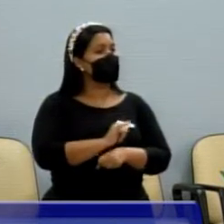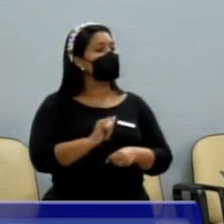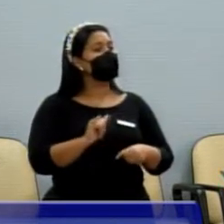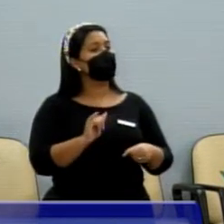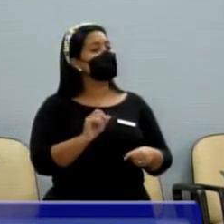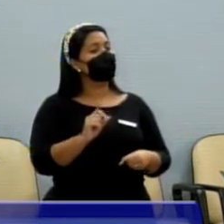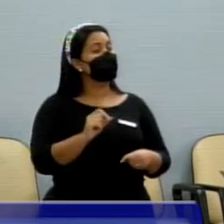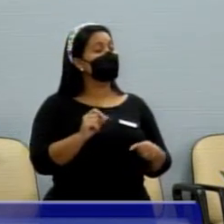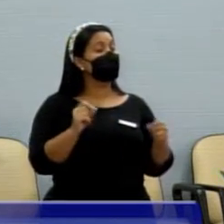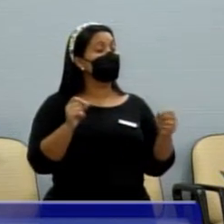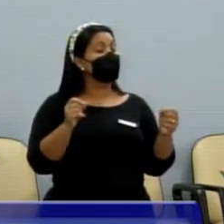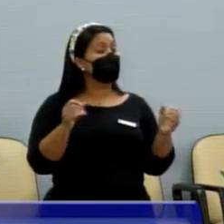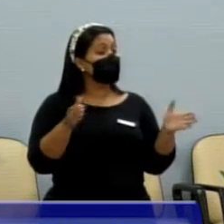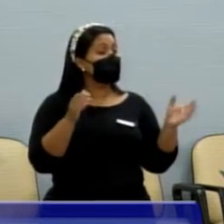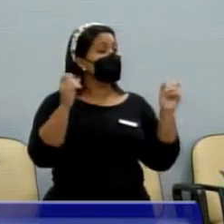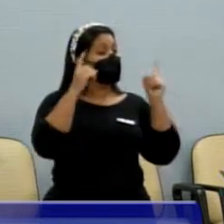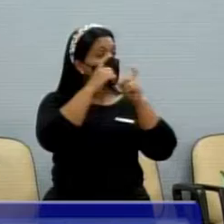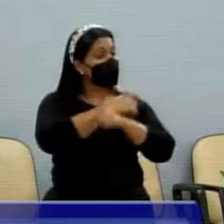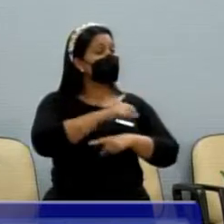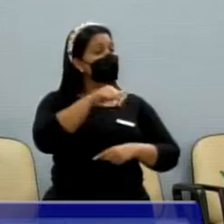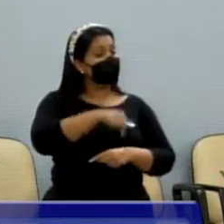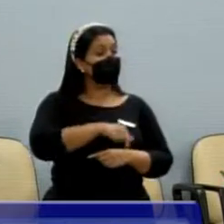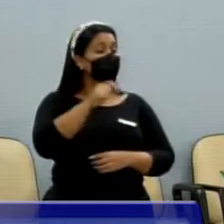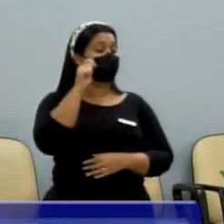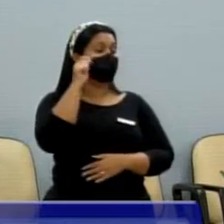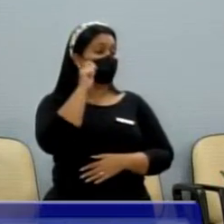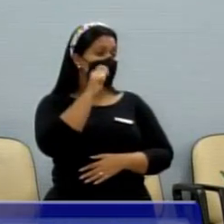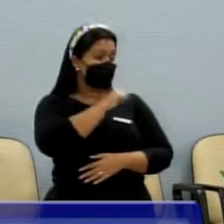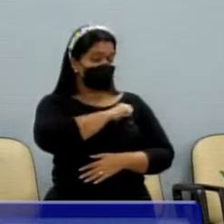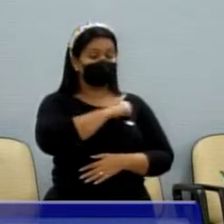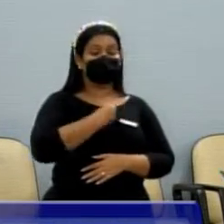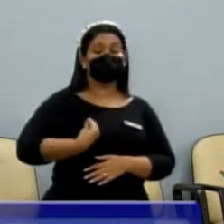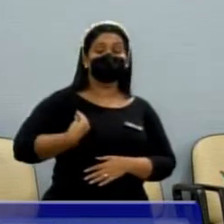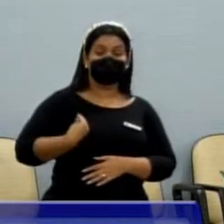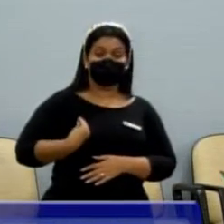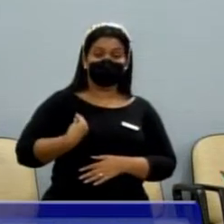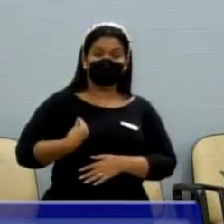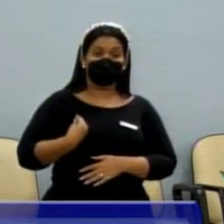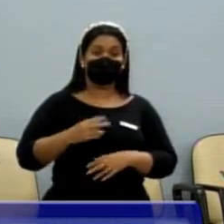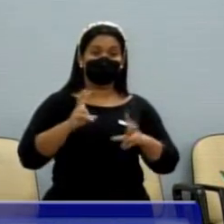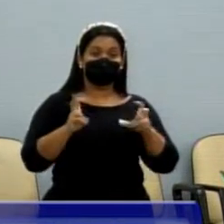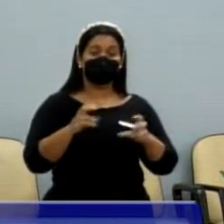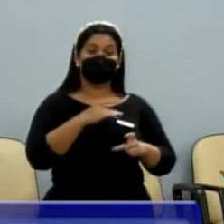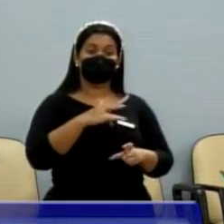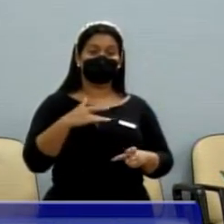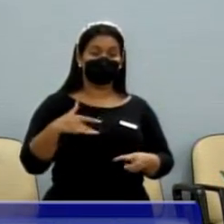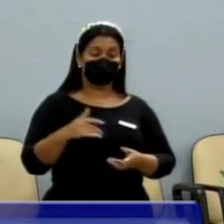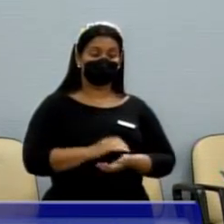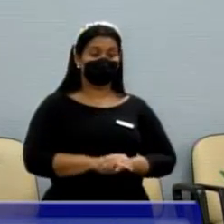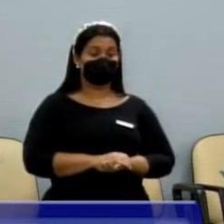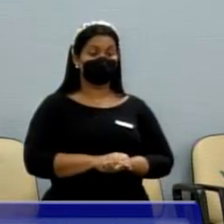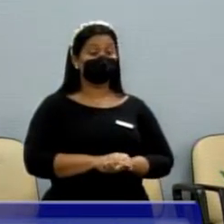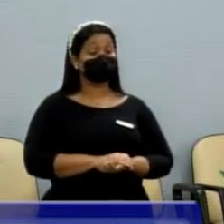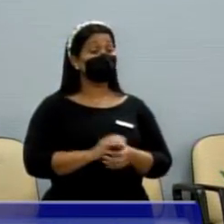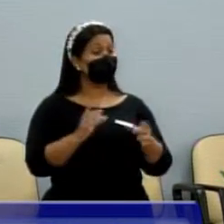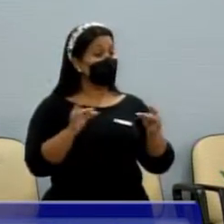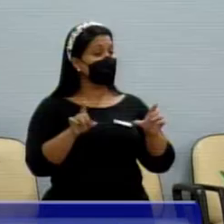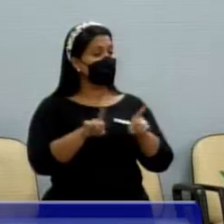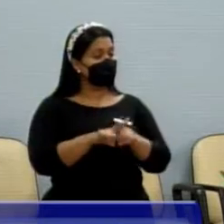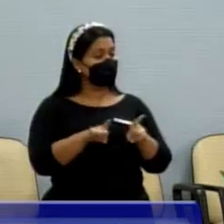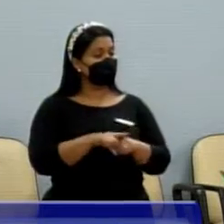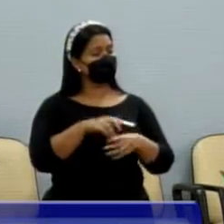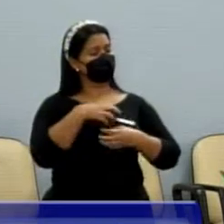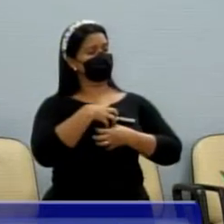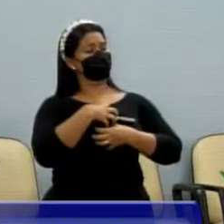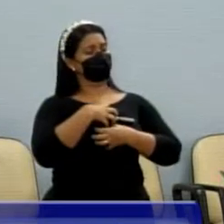o pré situação difícil que o município está vivendo na questão da saúde e tem um detalhe também